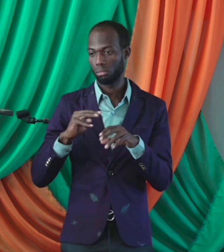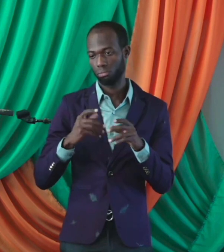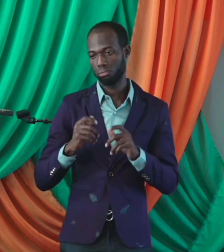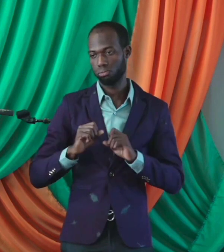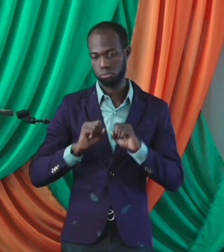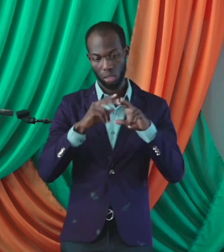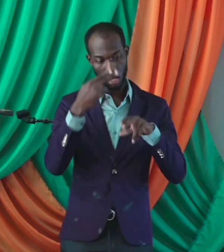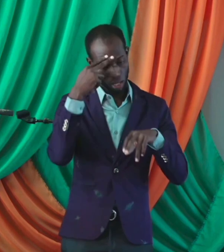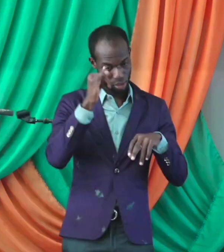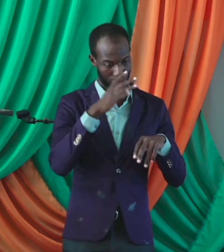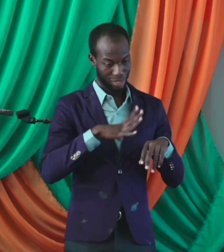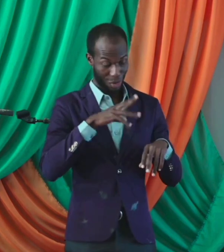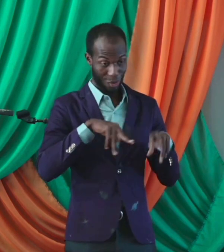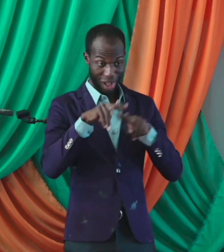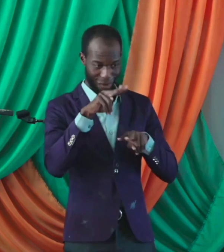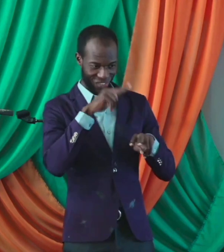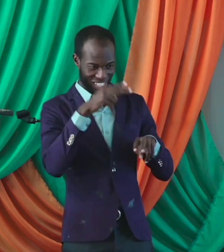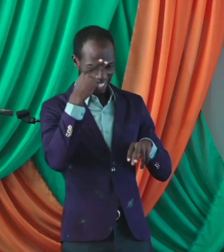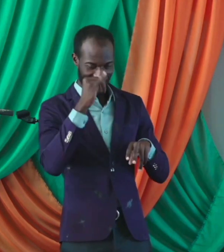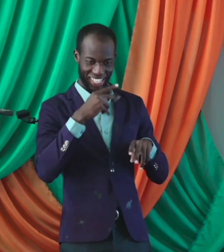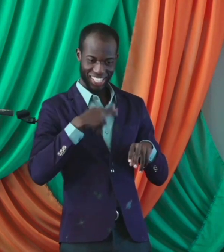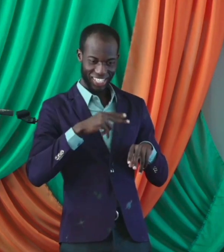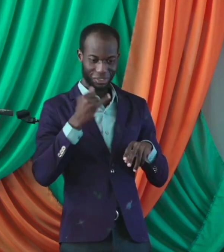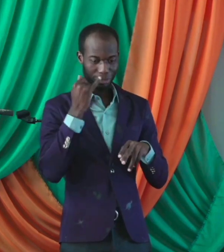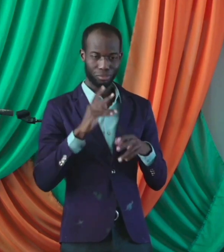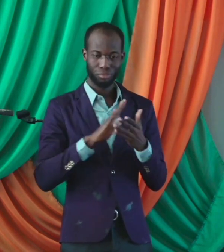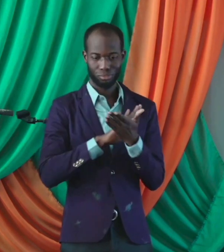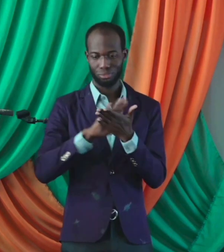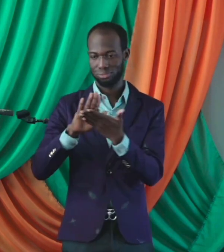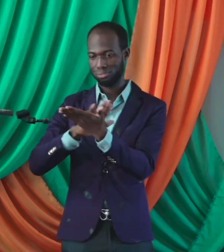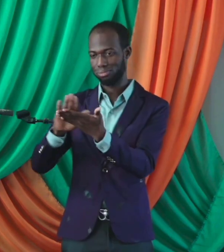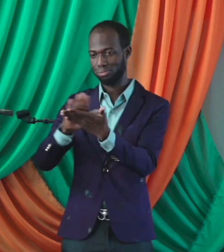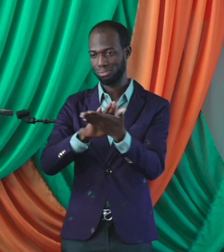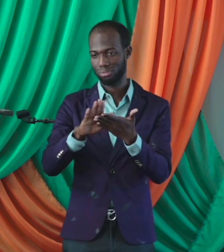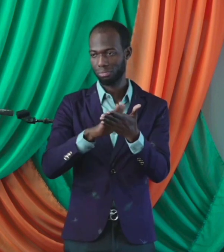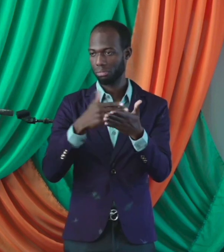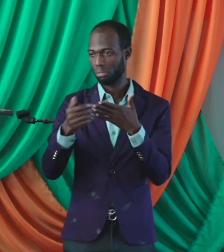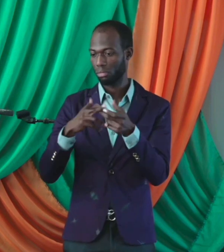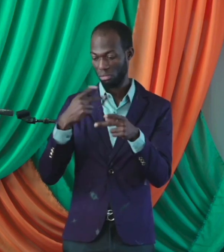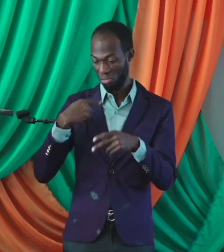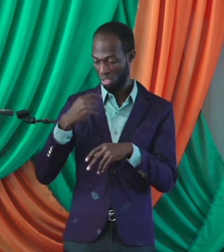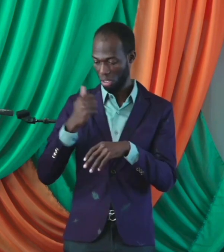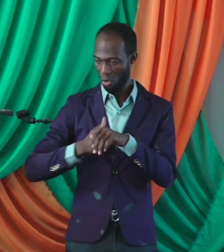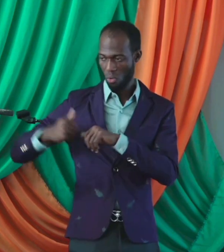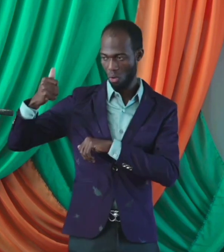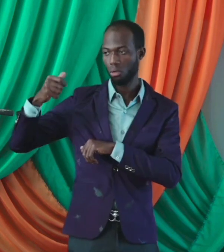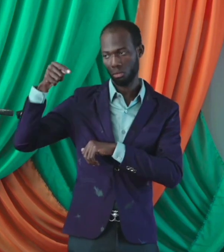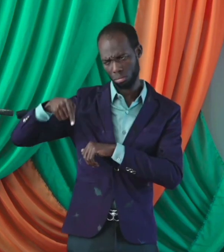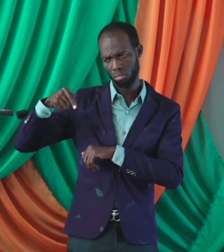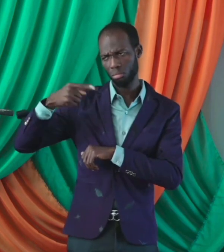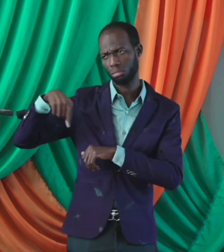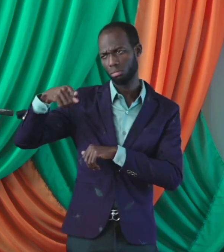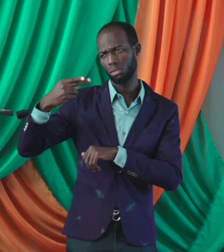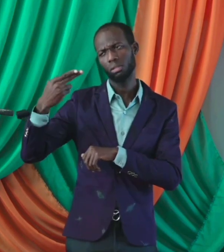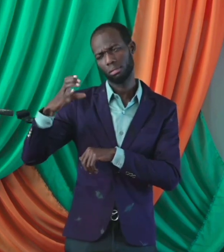mondiale, il faut parler de l'Haïti en bien. Si nous réussissons l'image pays, c'est pas nous qui pour supérieur pour réussir. C'est nous-mêmes handicapés. Donc, nous